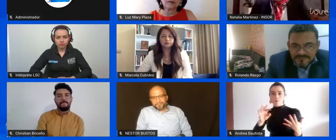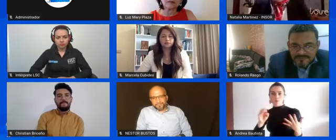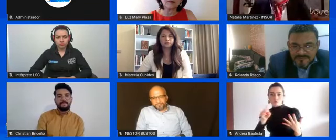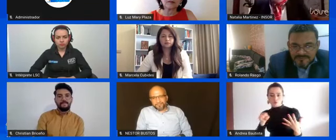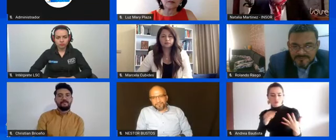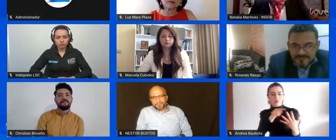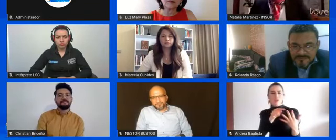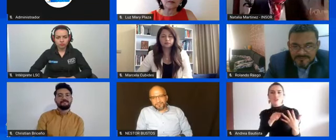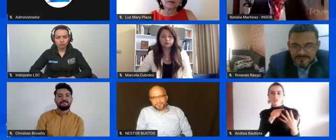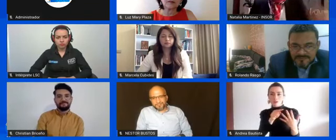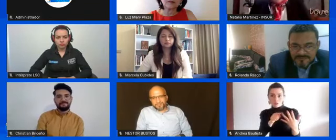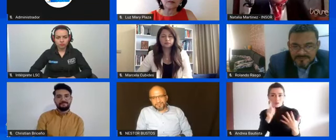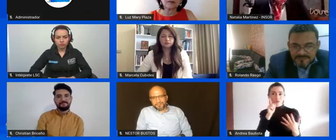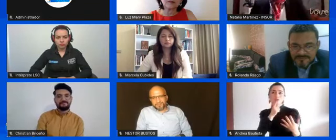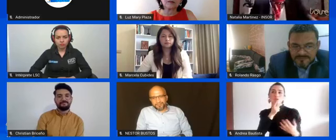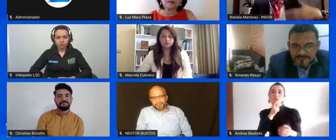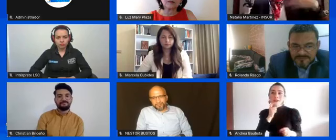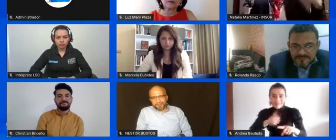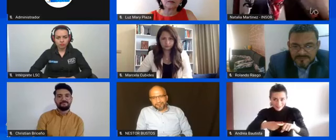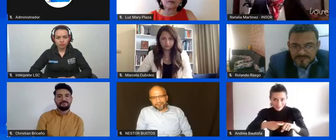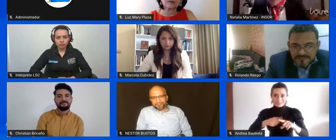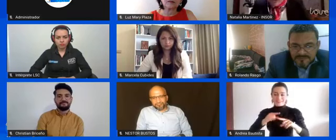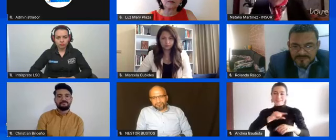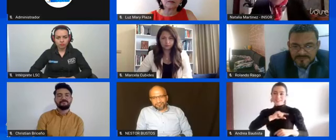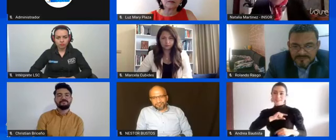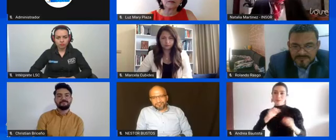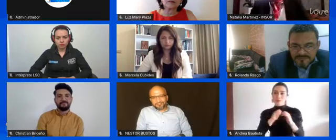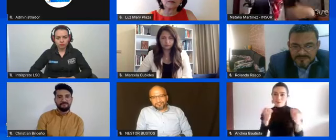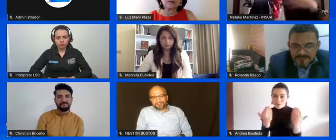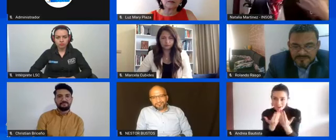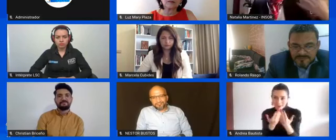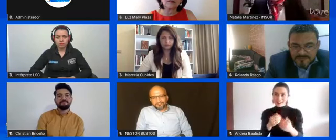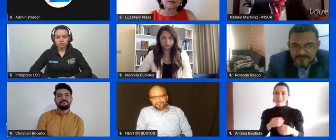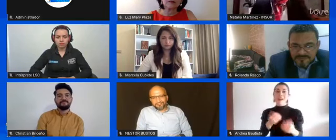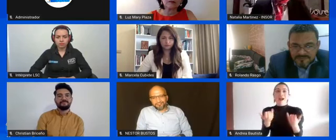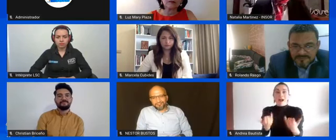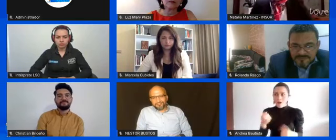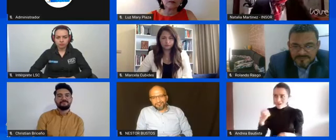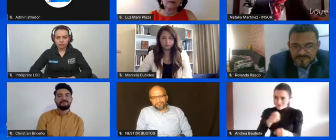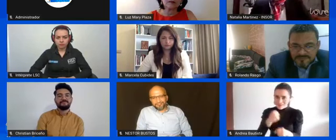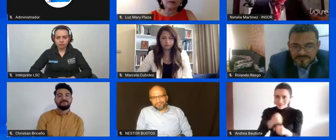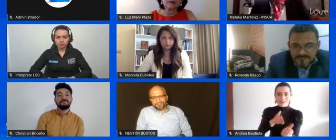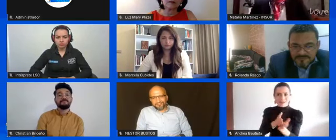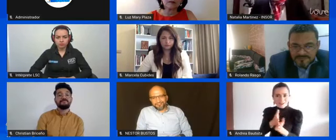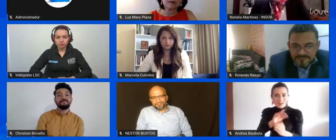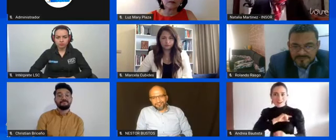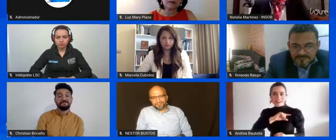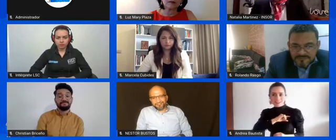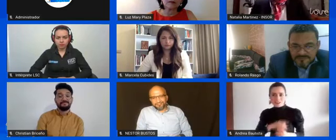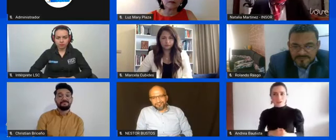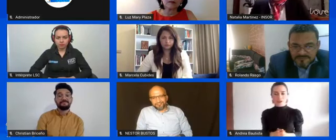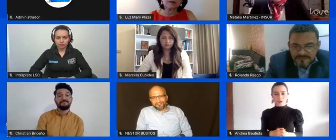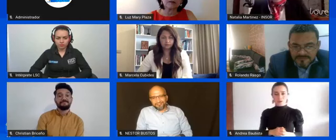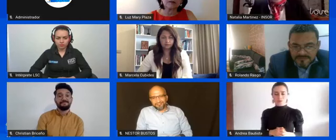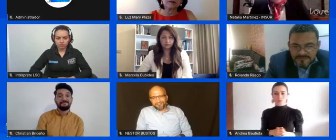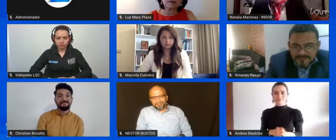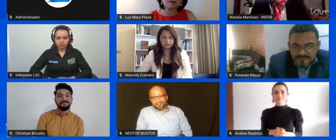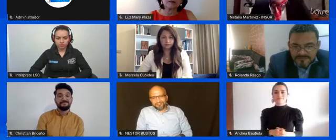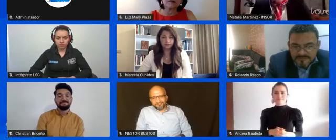testigos, estudiantes de la Escuela INSOR, funcionarios del INSOR que han trabajado con nosotros y que a lo largo de estos años se